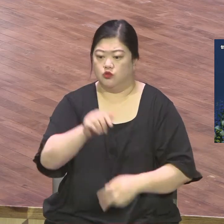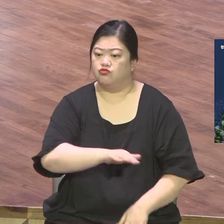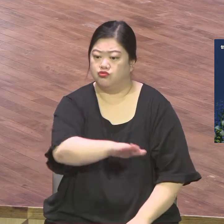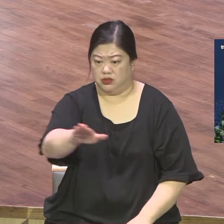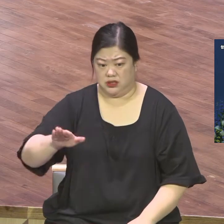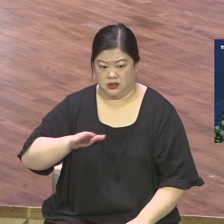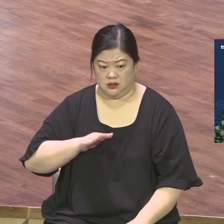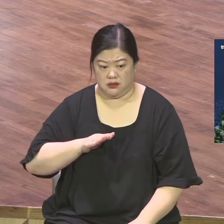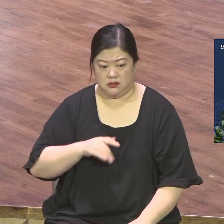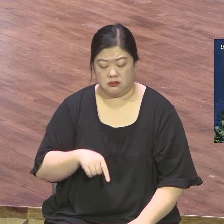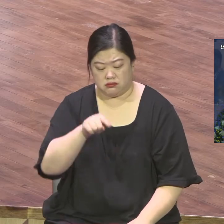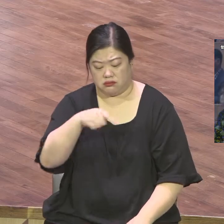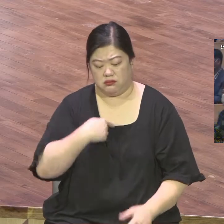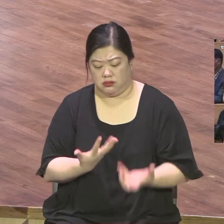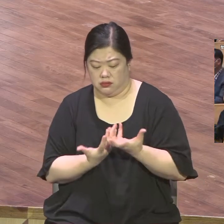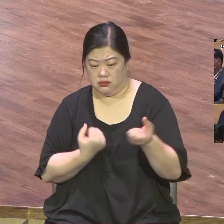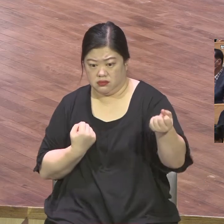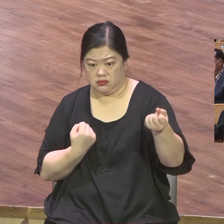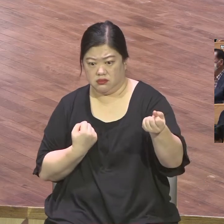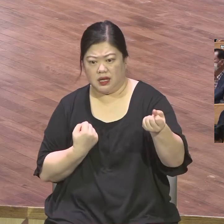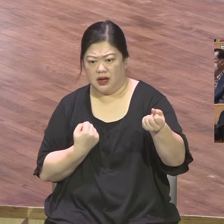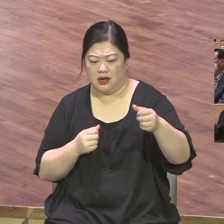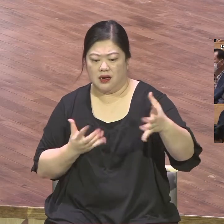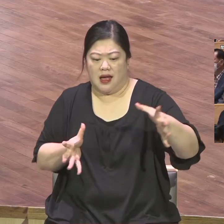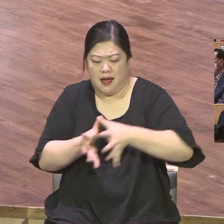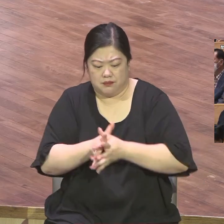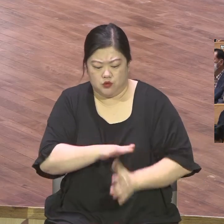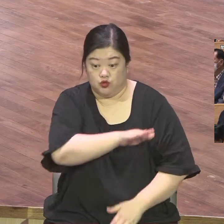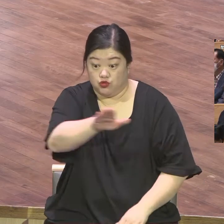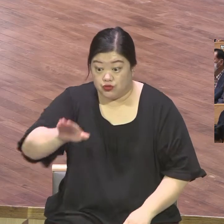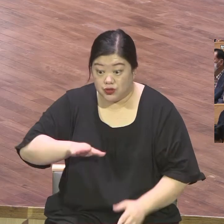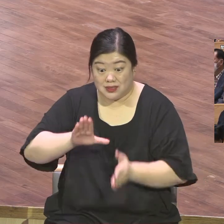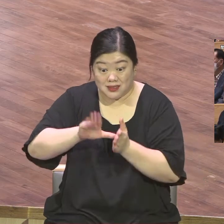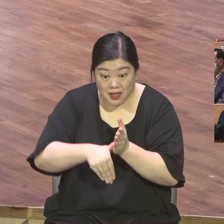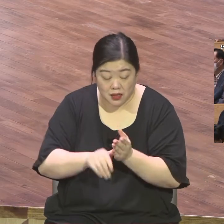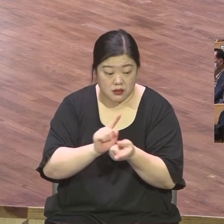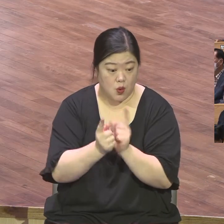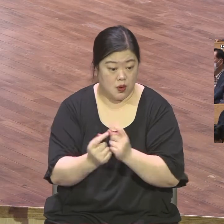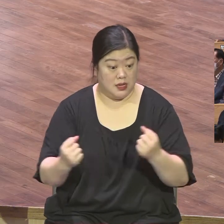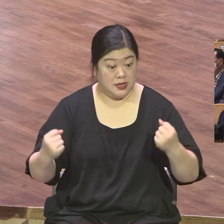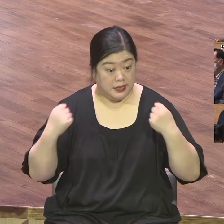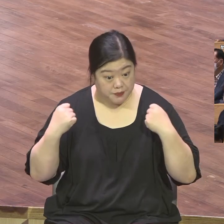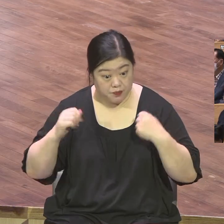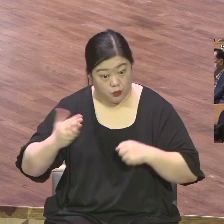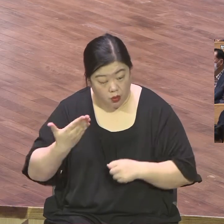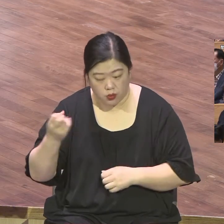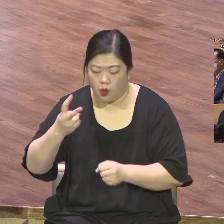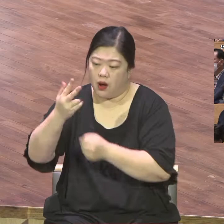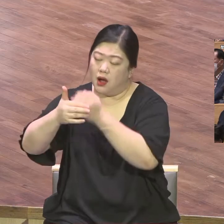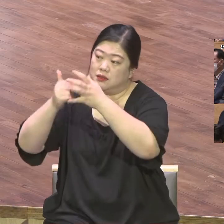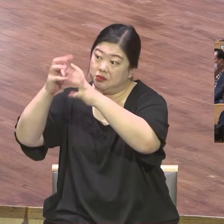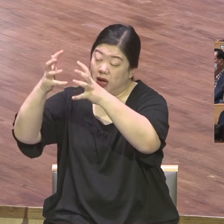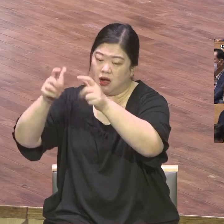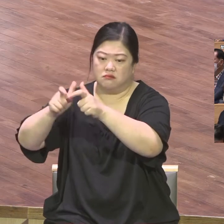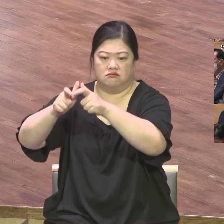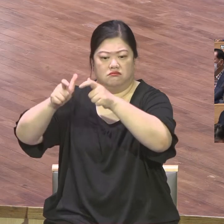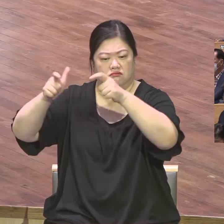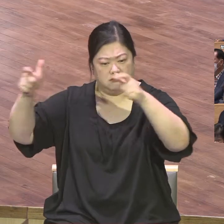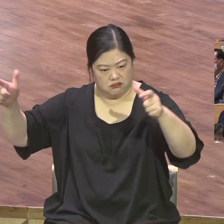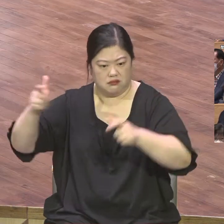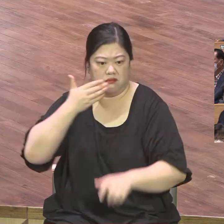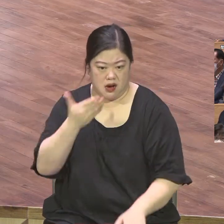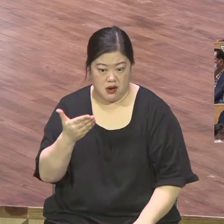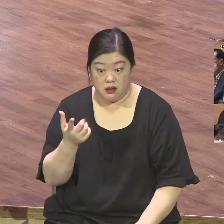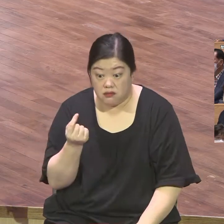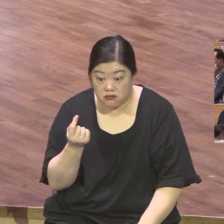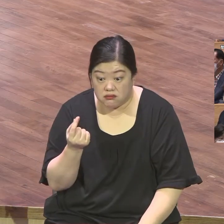의식. 이걸 가질 때 교회가 힘이 있게 되고 하나님 나라가 확장되는데 크게 힘을 얻을 수가